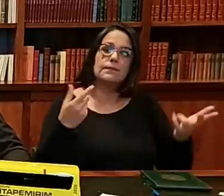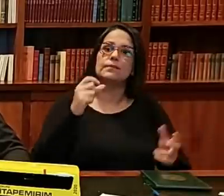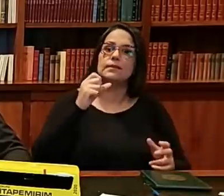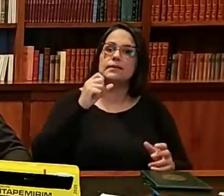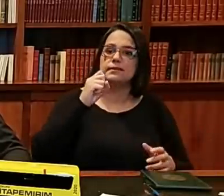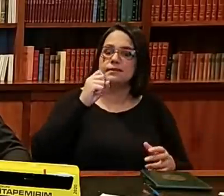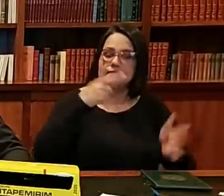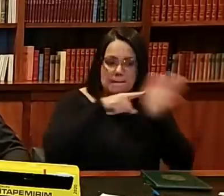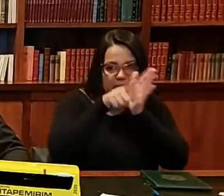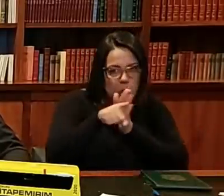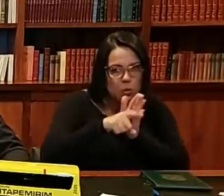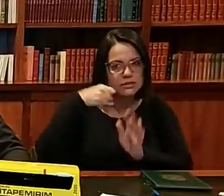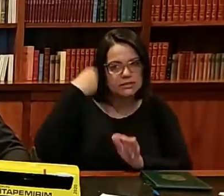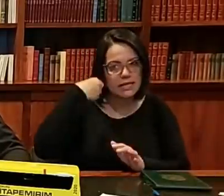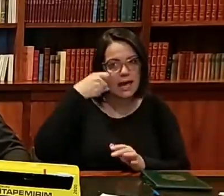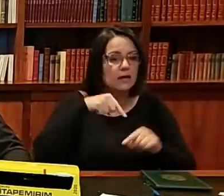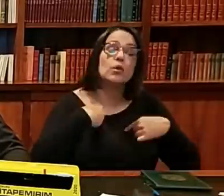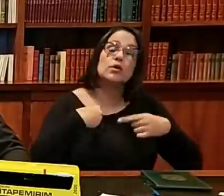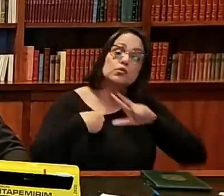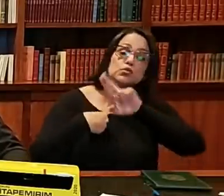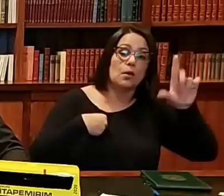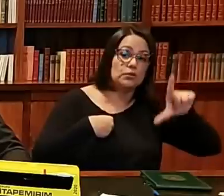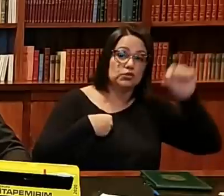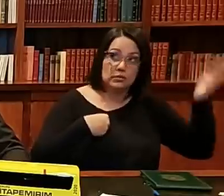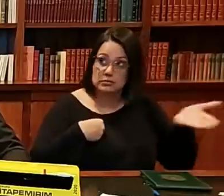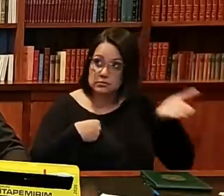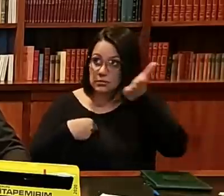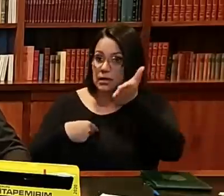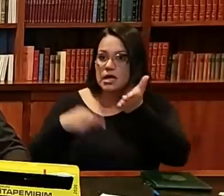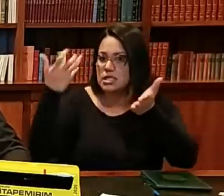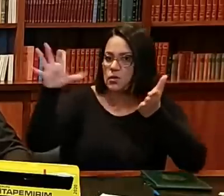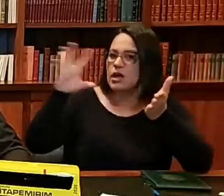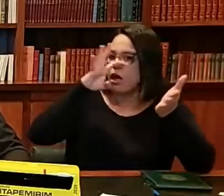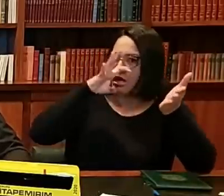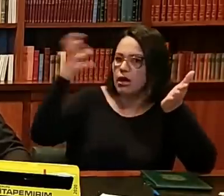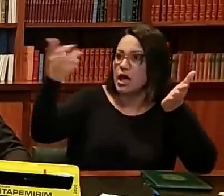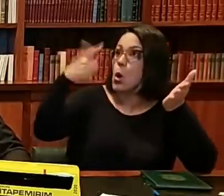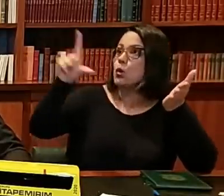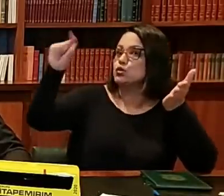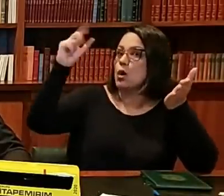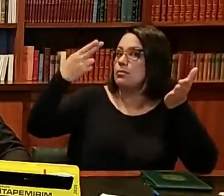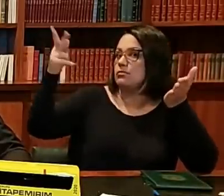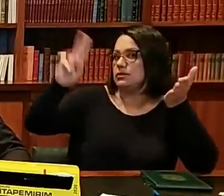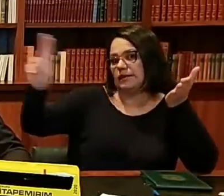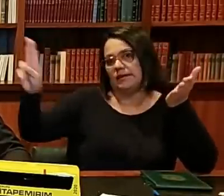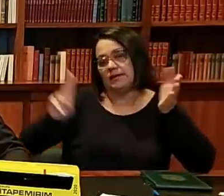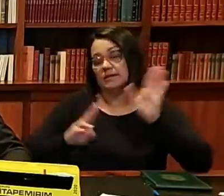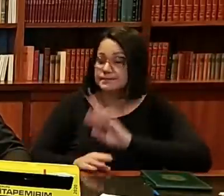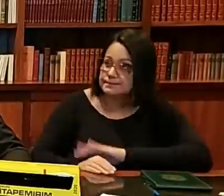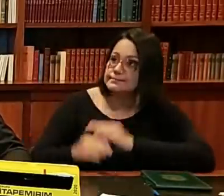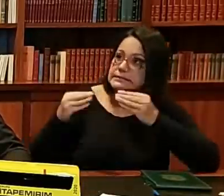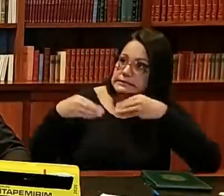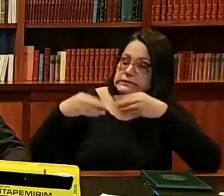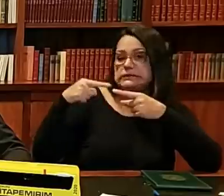lá o pessoal quer indicar gente lá de lá, quer indicar para o lado de cá, e chega no acordo e vai colocando. Agora as agências melhoraram bastante perto dos